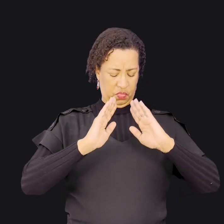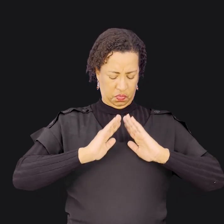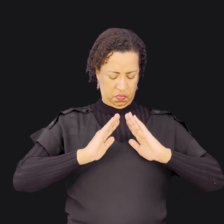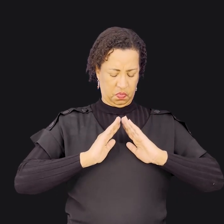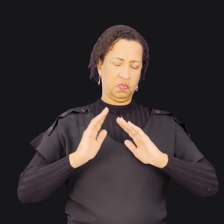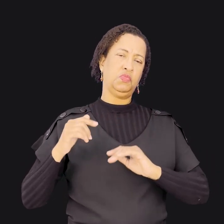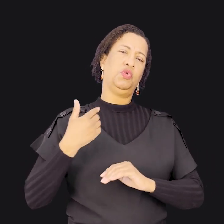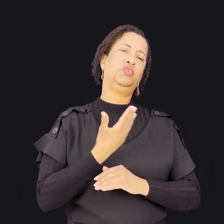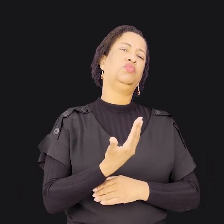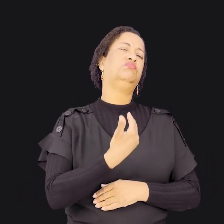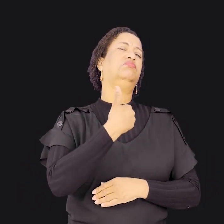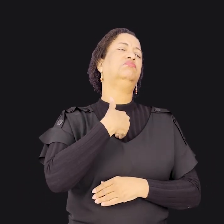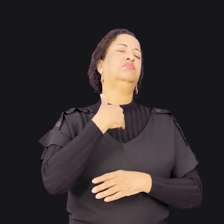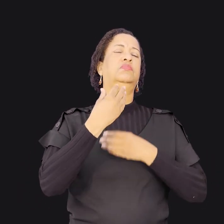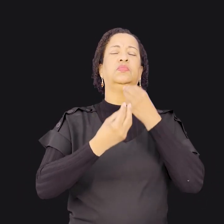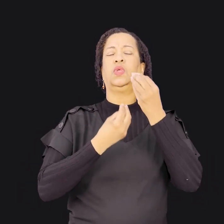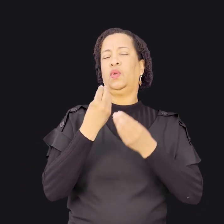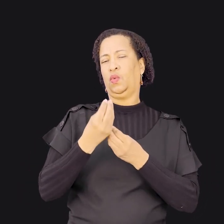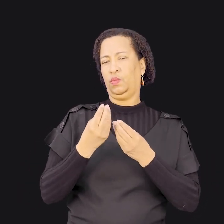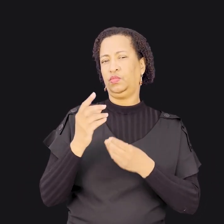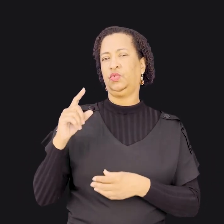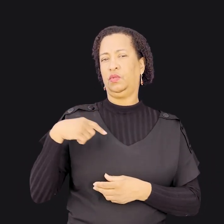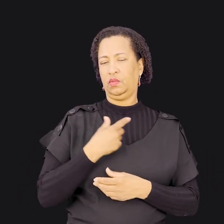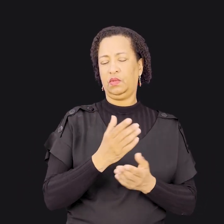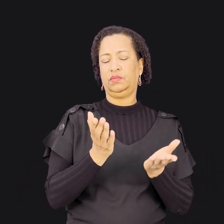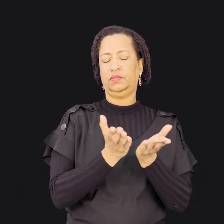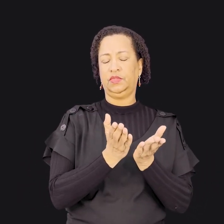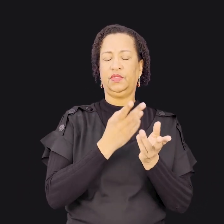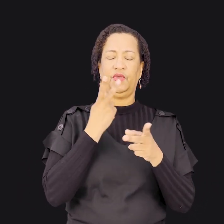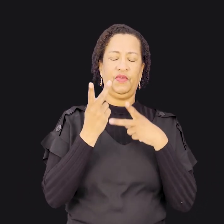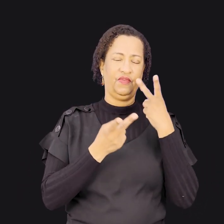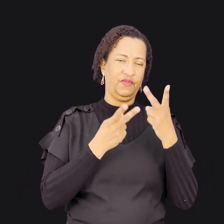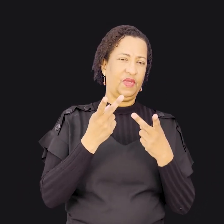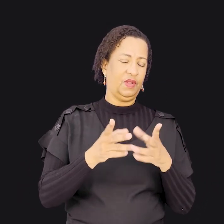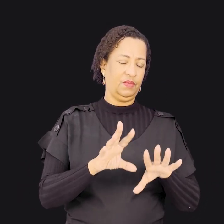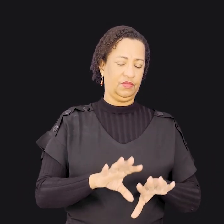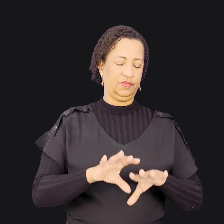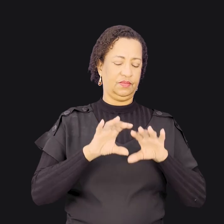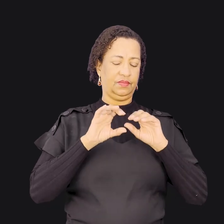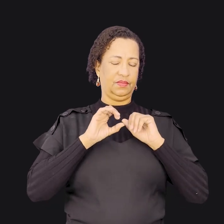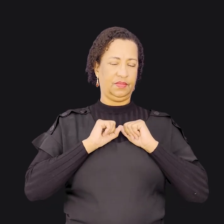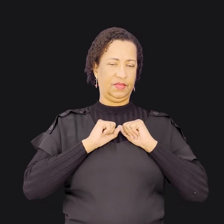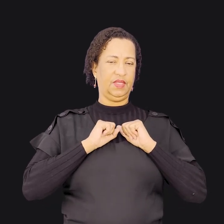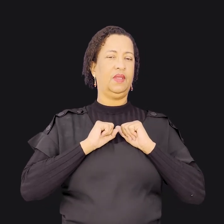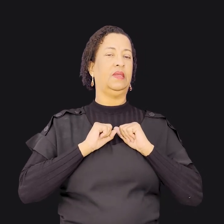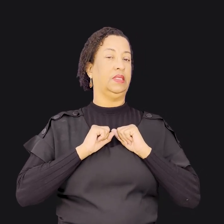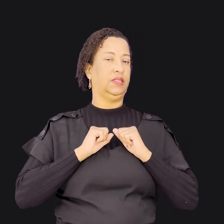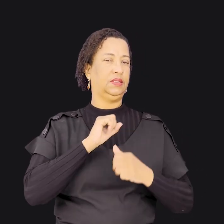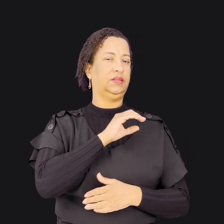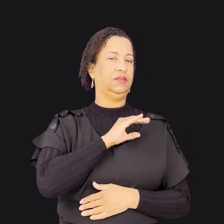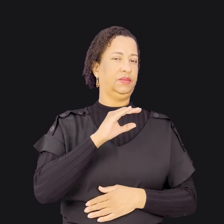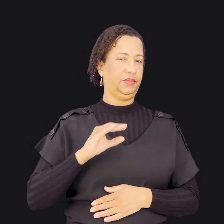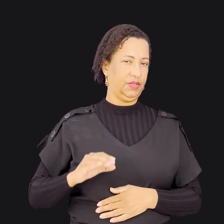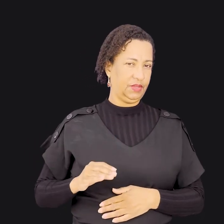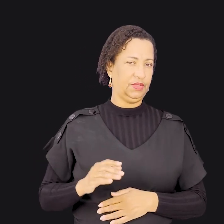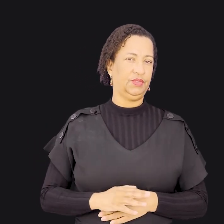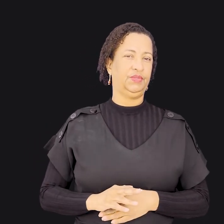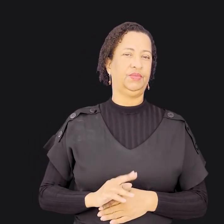nós? Como Ele entra em nós? Nós evangélicos falamos muito sobre receber a Cristo, não é mesmo? Curve a